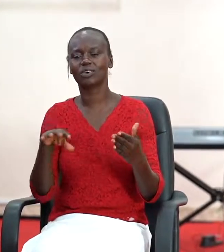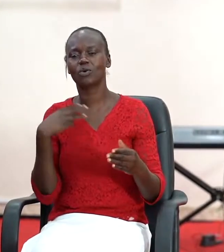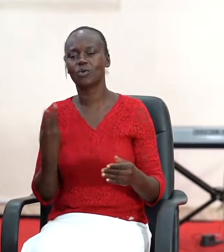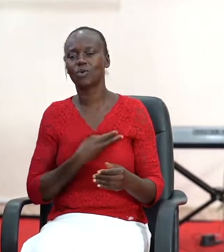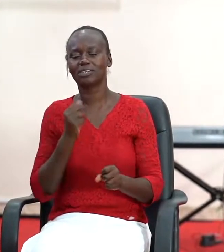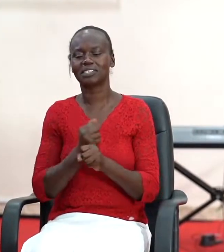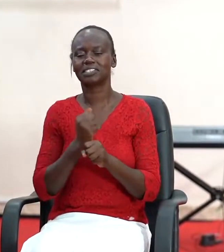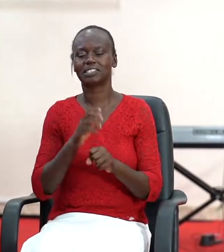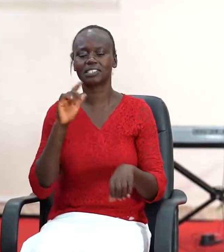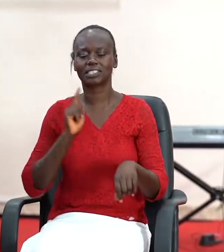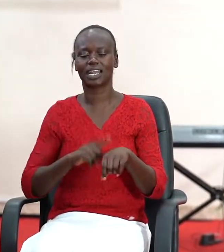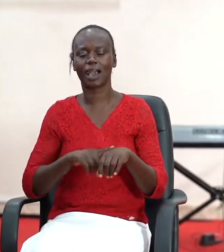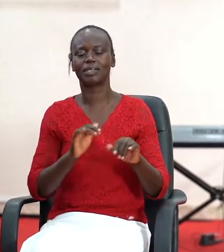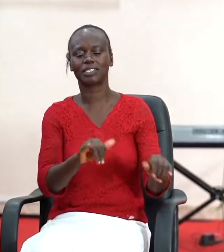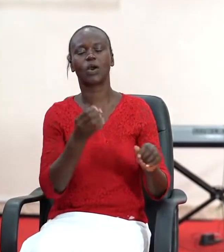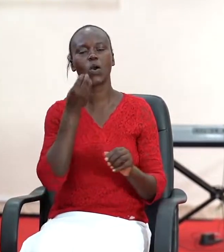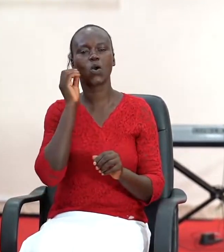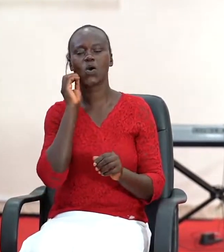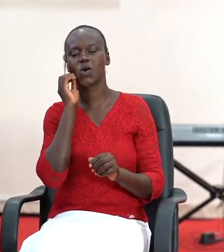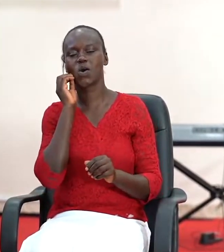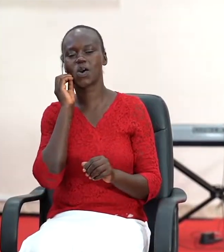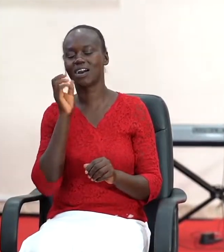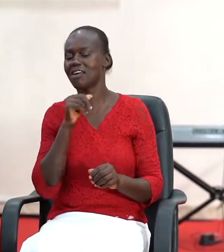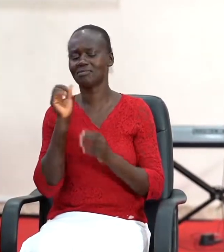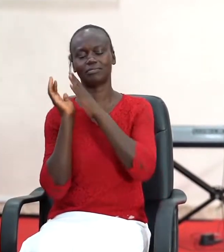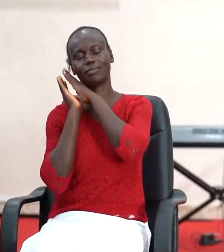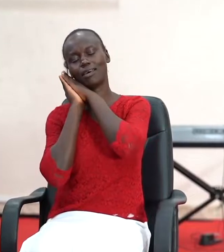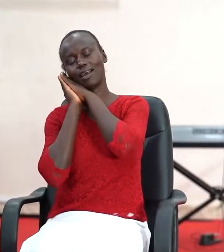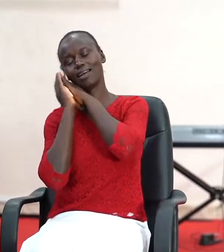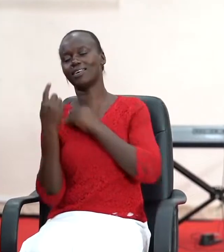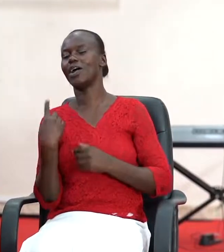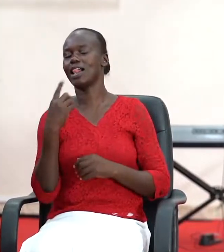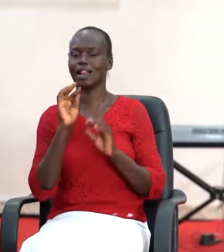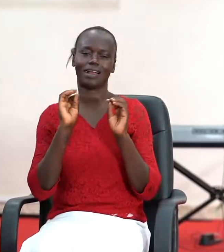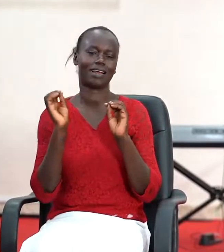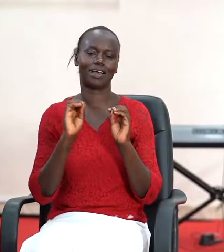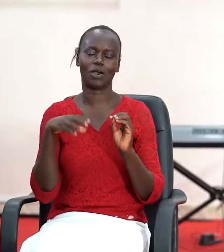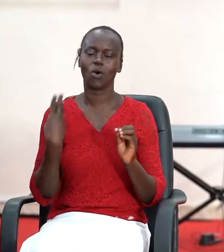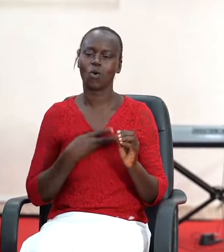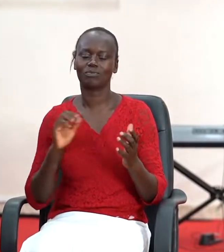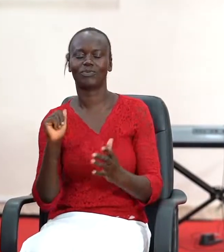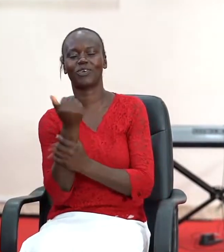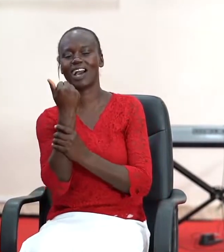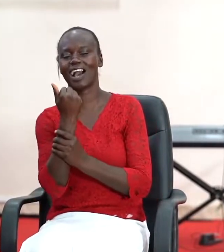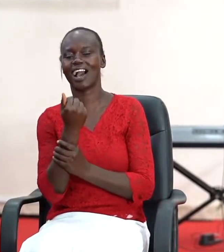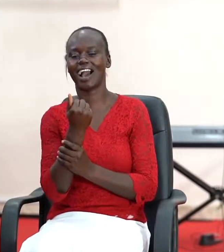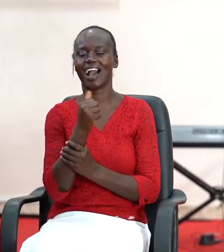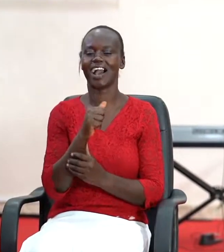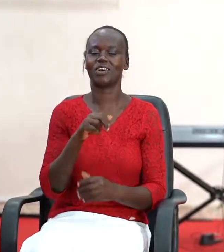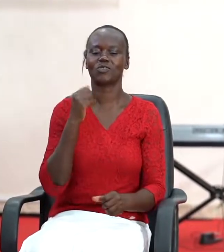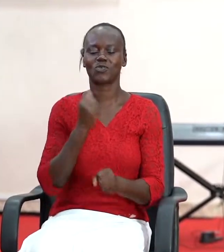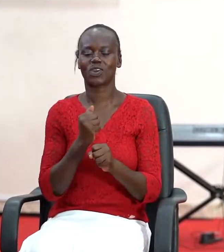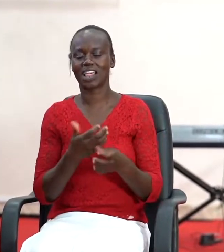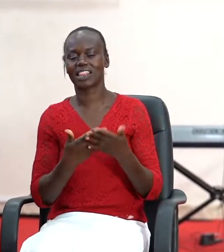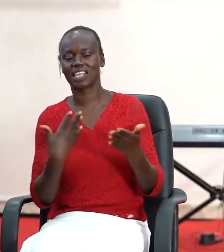time ya quarantine. Unajua quarantine manezo non site, tusilale peke yake. Tunaamka tunafanya vitu zetu pia hapo mtaani, lakini wacha